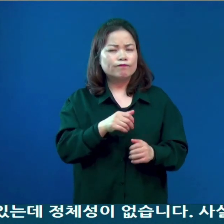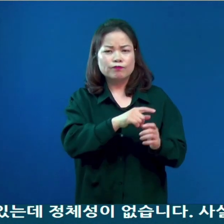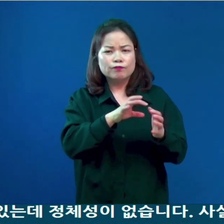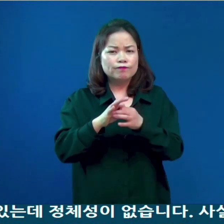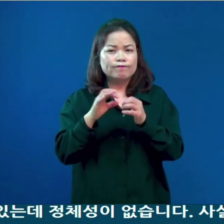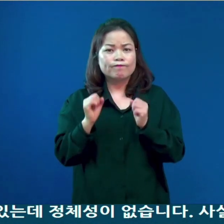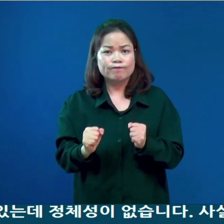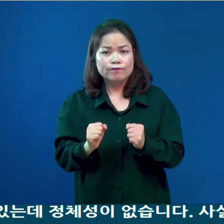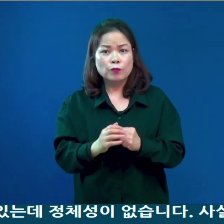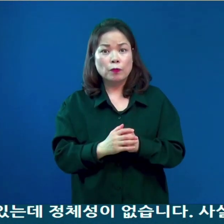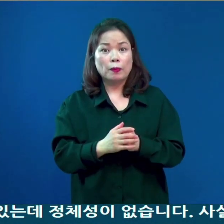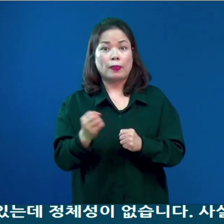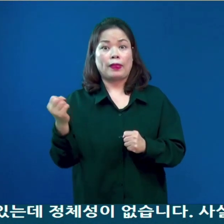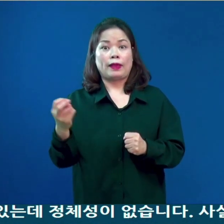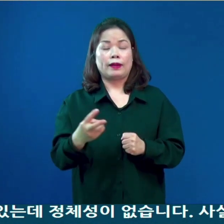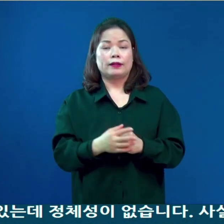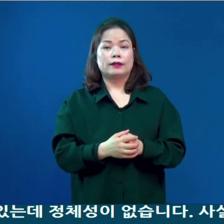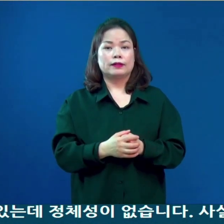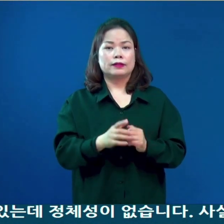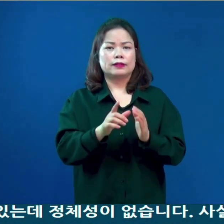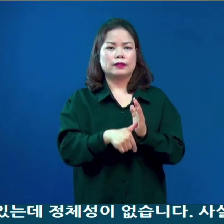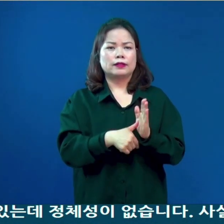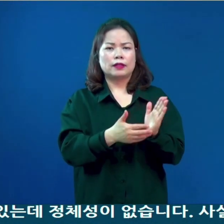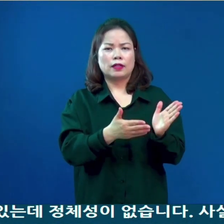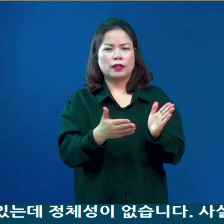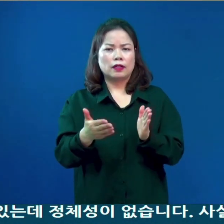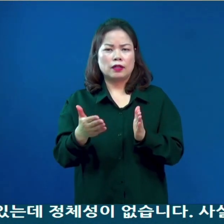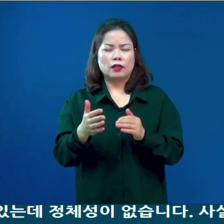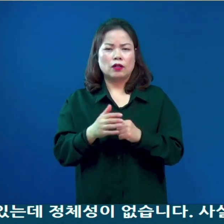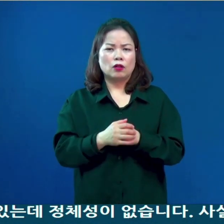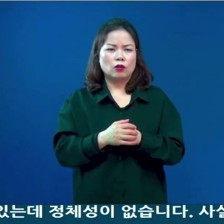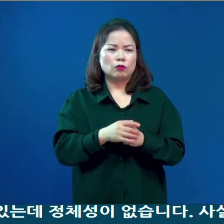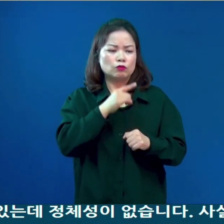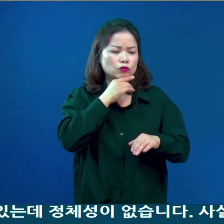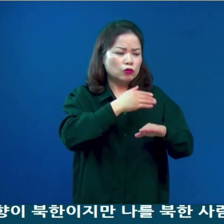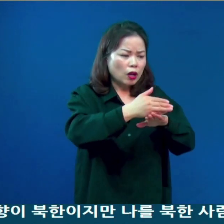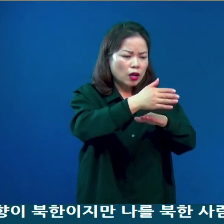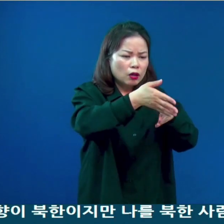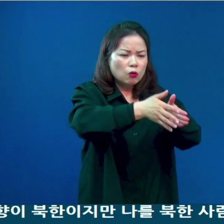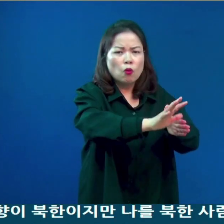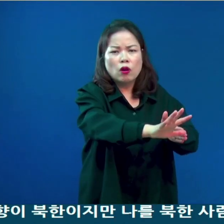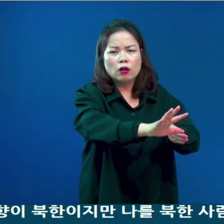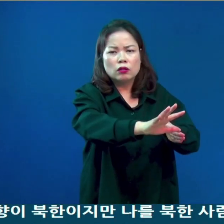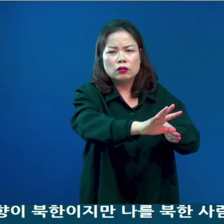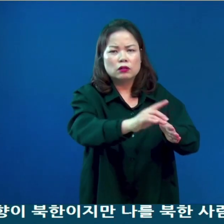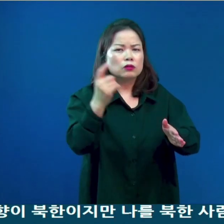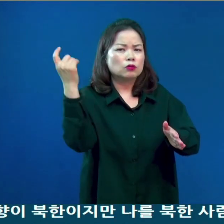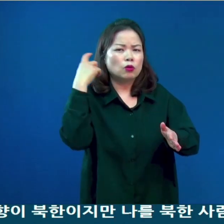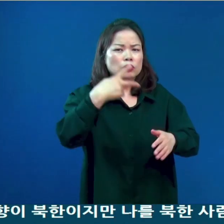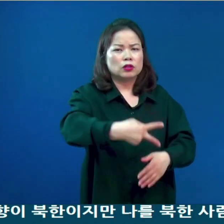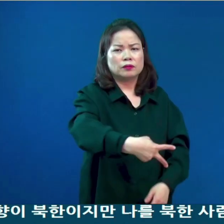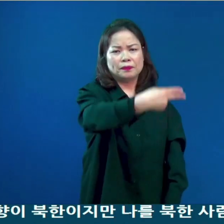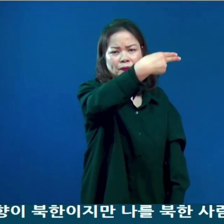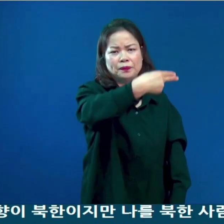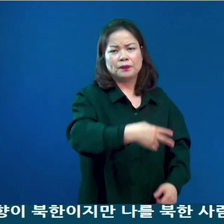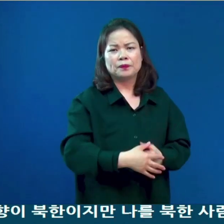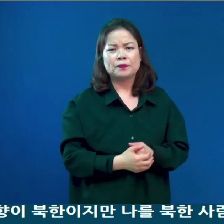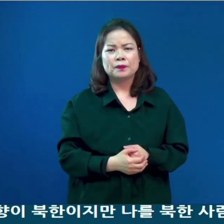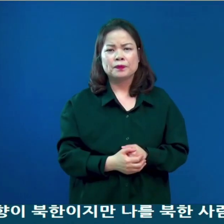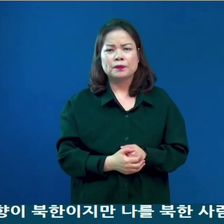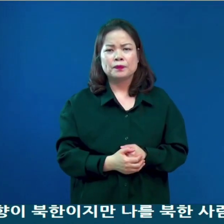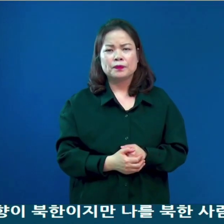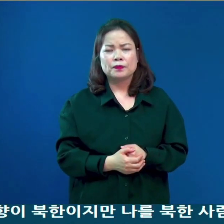것이죠. 그리고 시대가 엄혹하다 보니까 북한 고향과 소식이 끊겼습니다. 지금